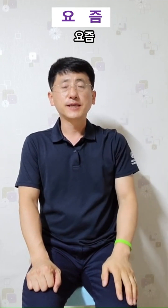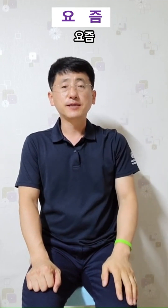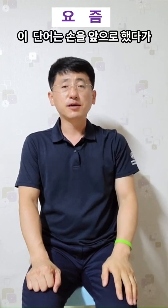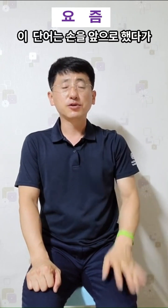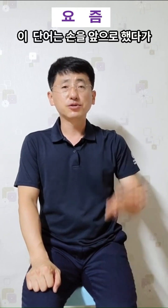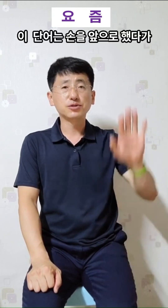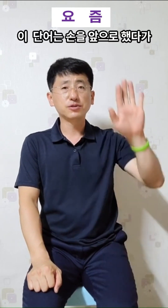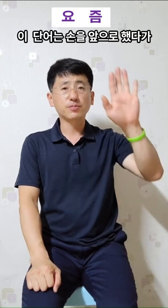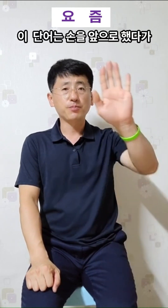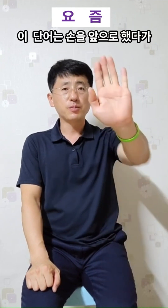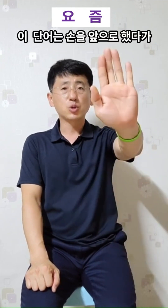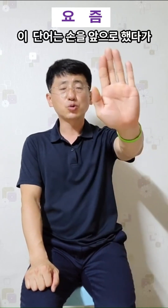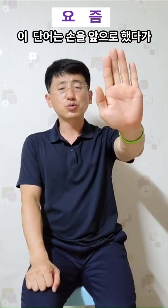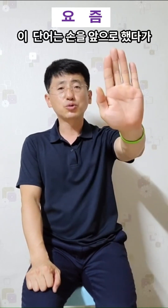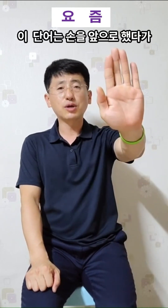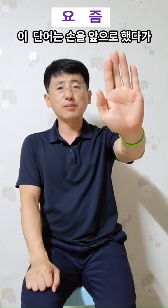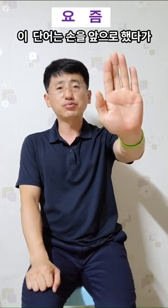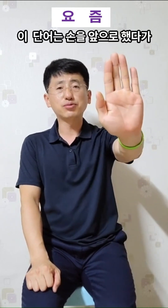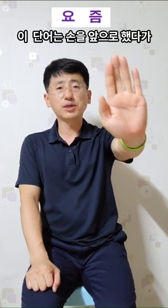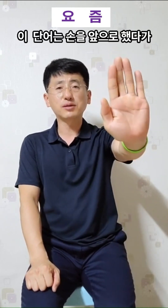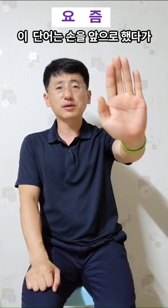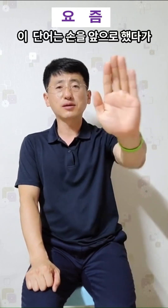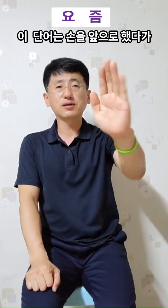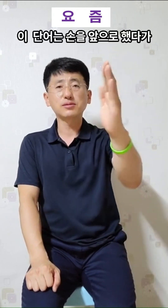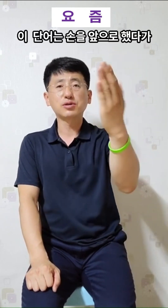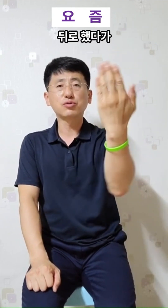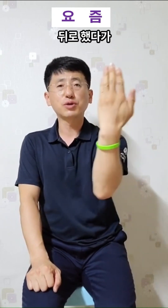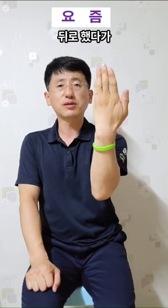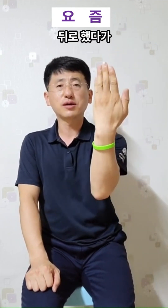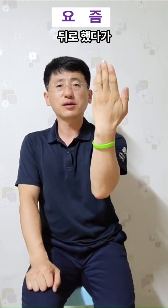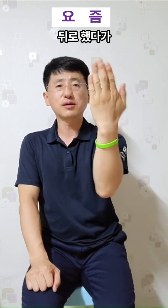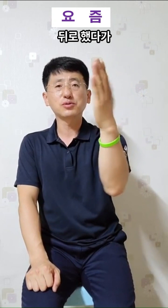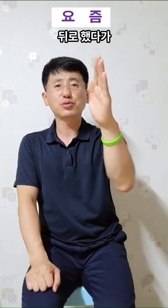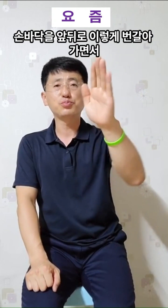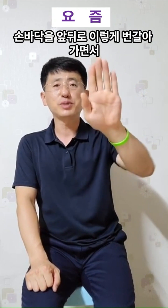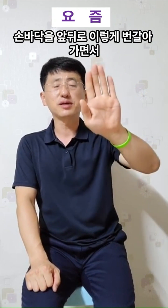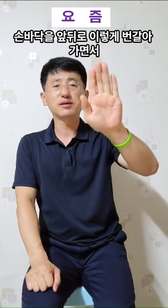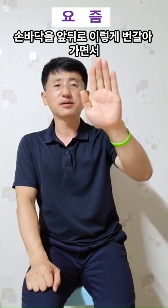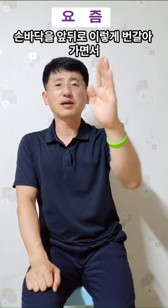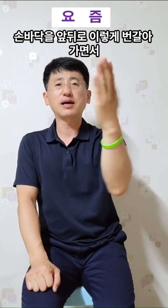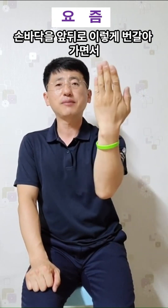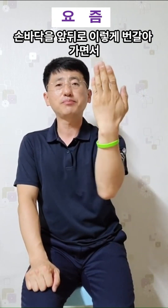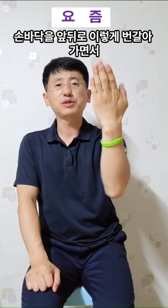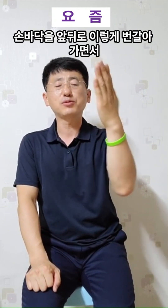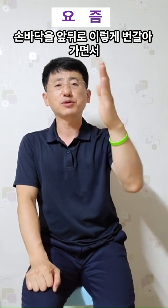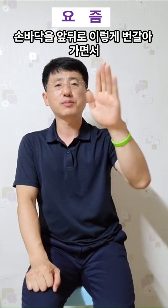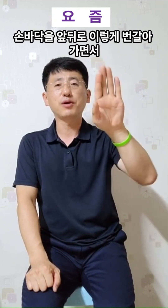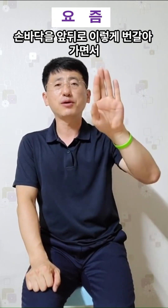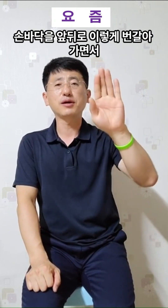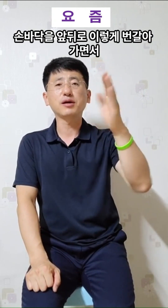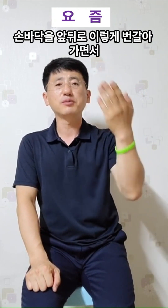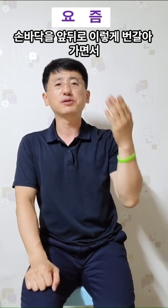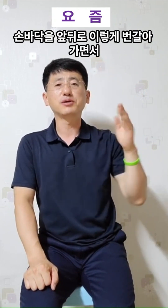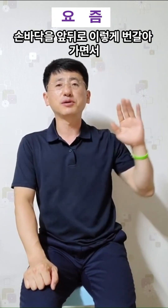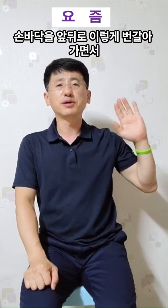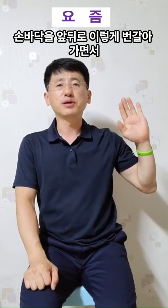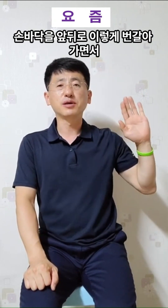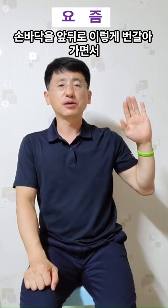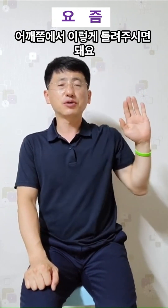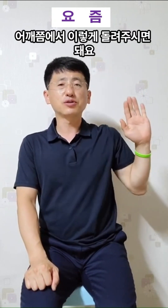이 단어는 손을 앞으로 했다가 뒤로 했다가 손바닥을 앞뒤로 이렇게 번갈아 가면서